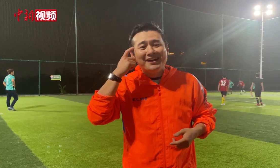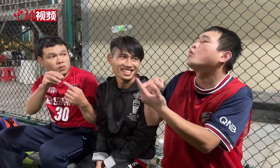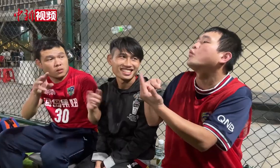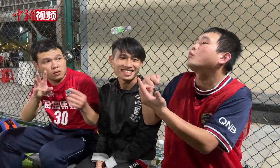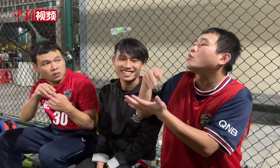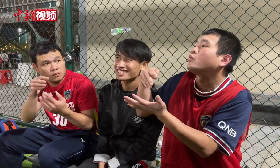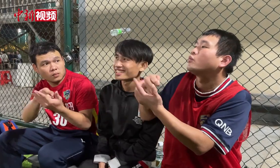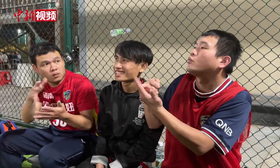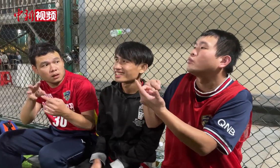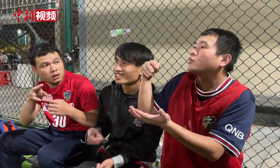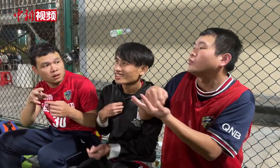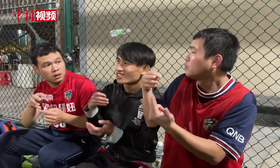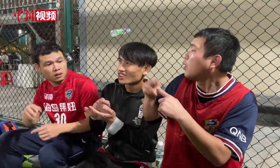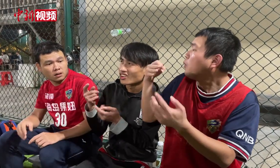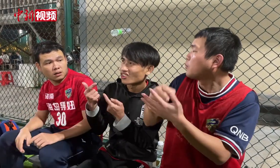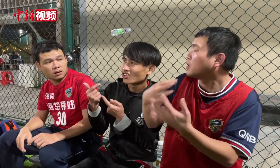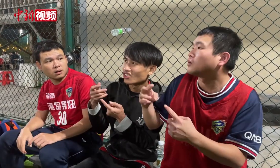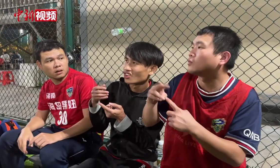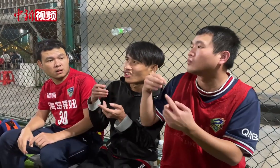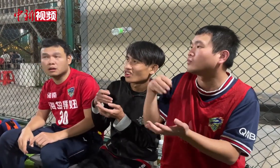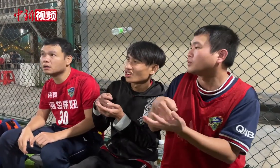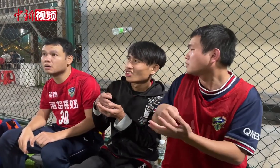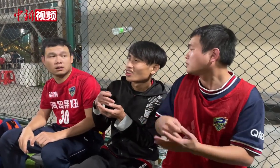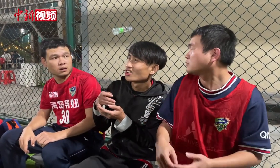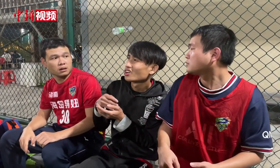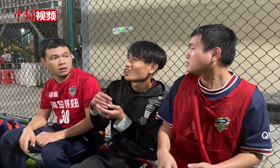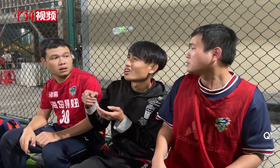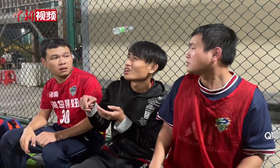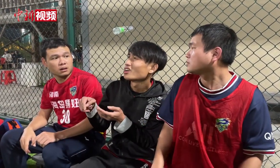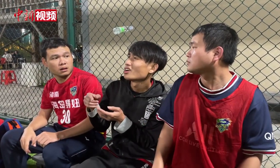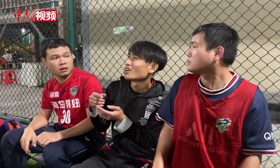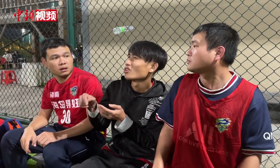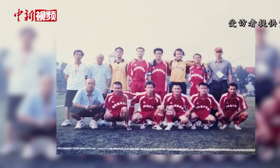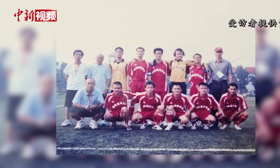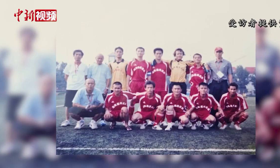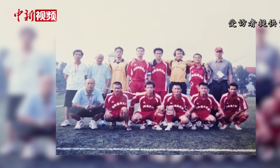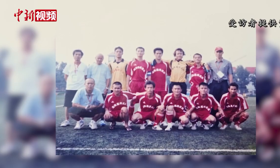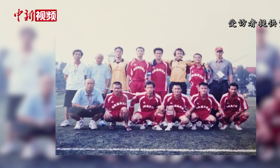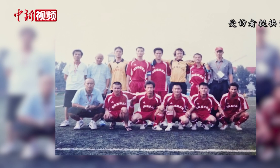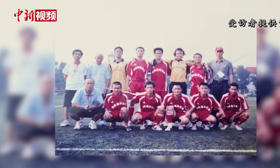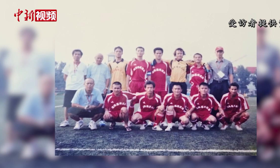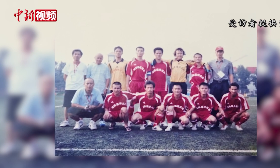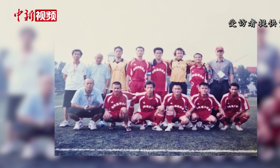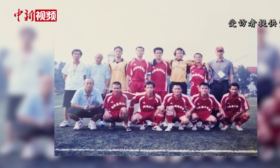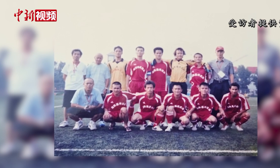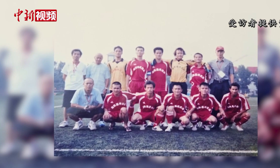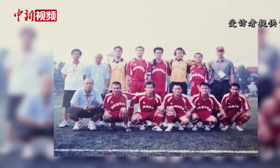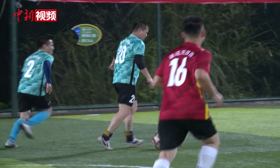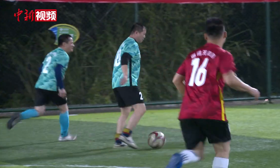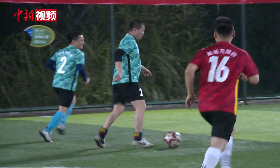当时13岁的高日晓在海南海口特殊教育学校上学，学校组织学生观看比赛，高日晓